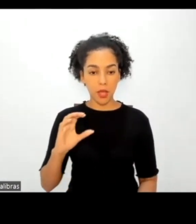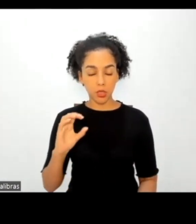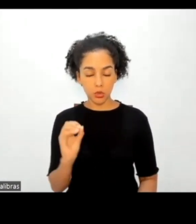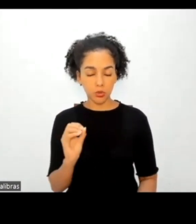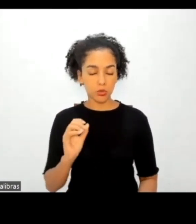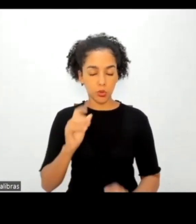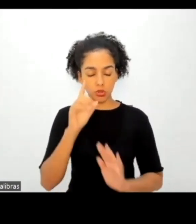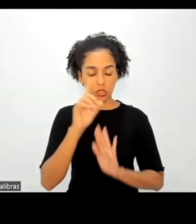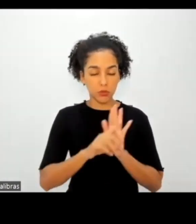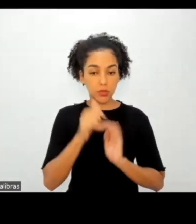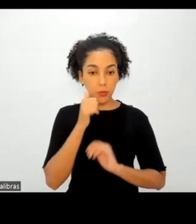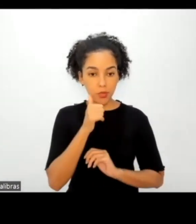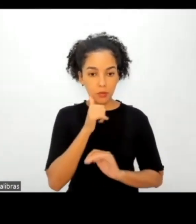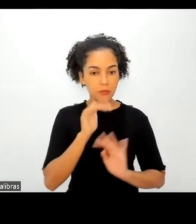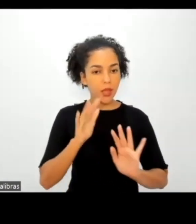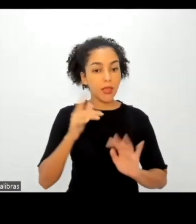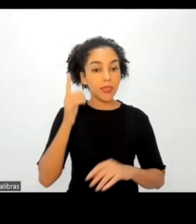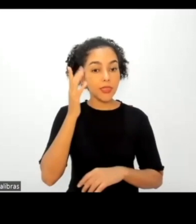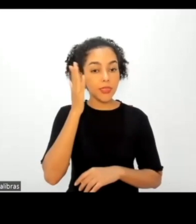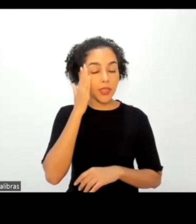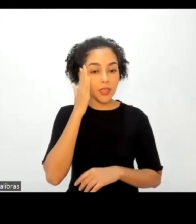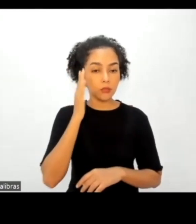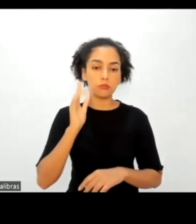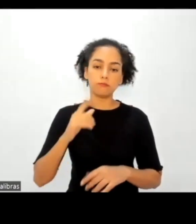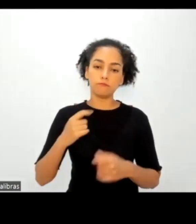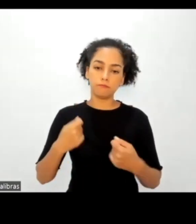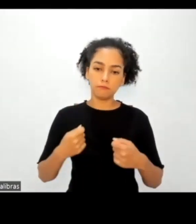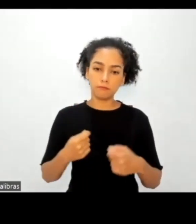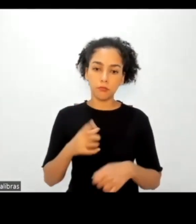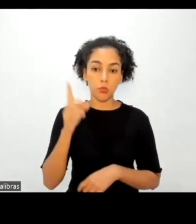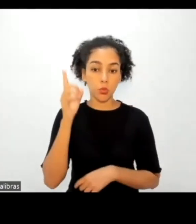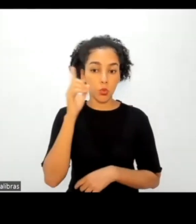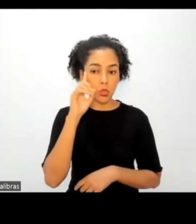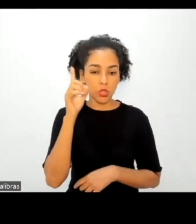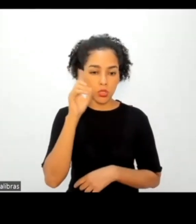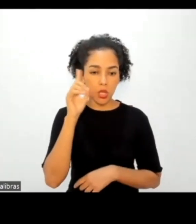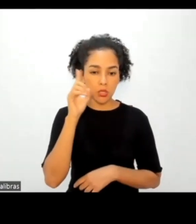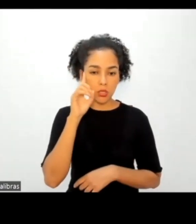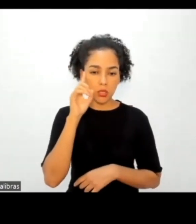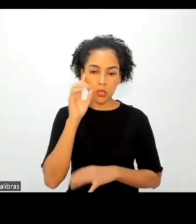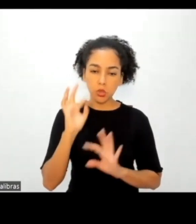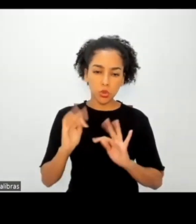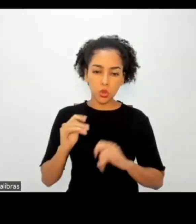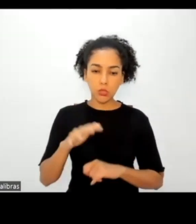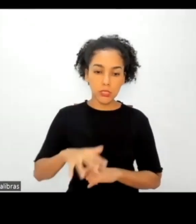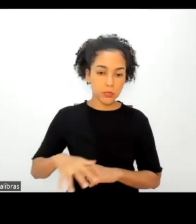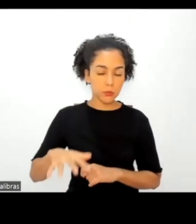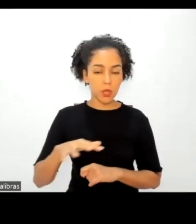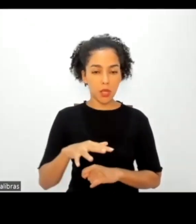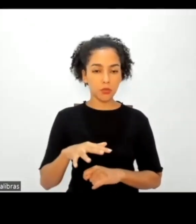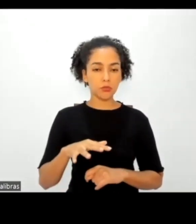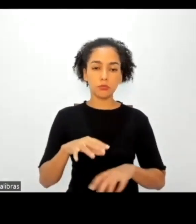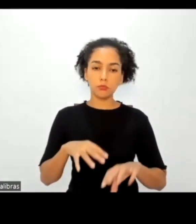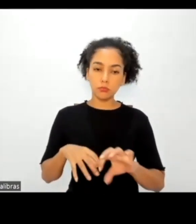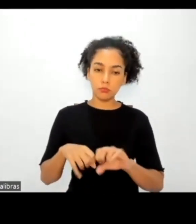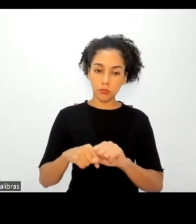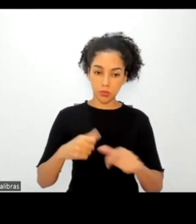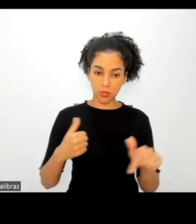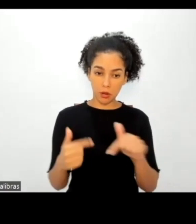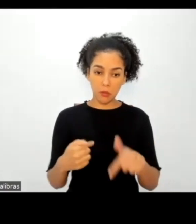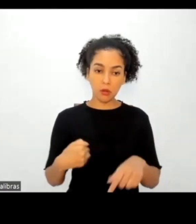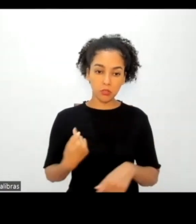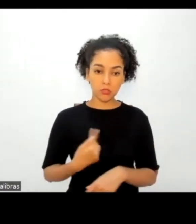tem que fazer parte, né, assim, do cotidiano, né, em todos os espaços de formação e trabalho que a gente tiver, né,